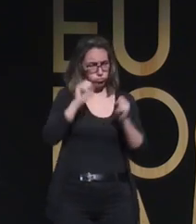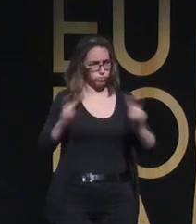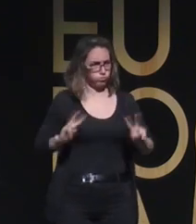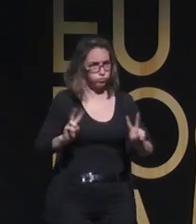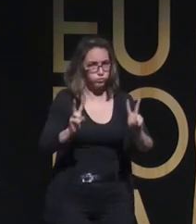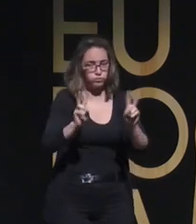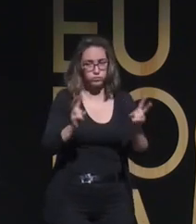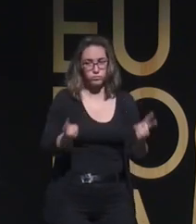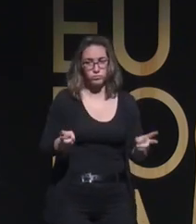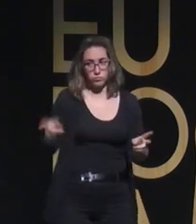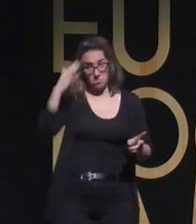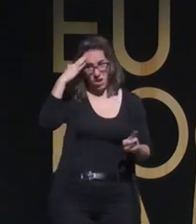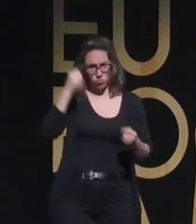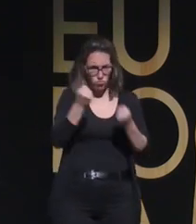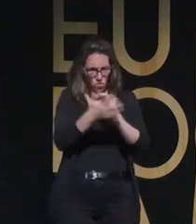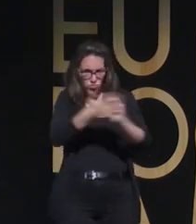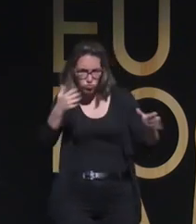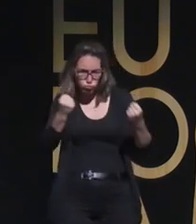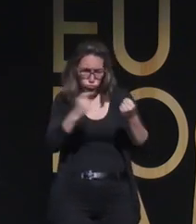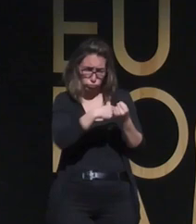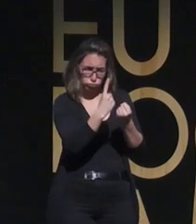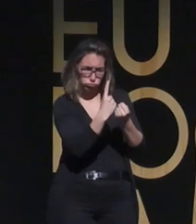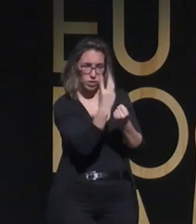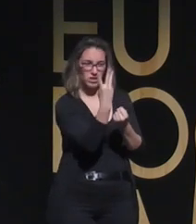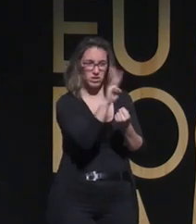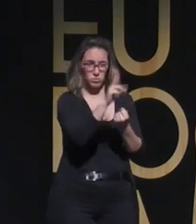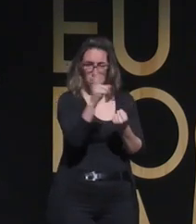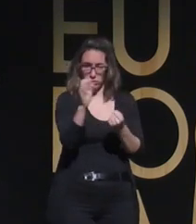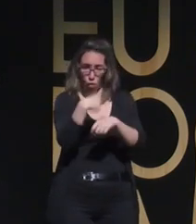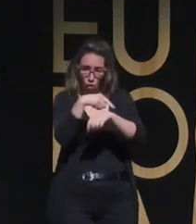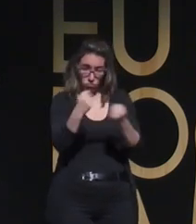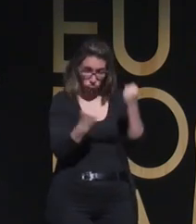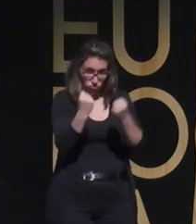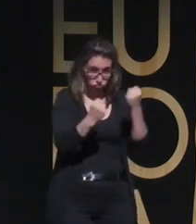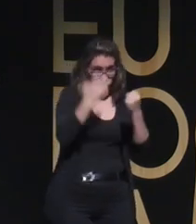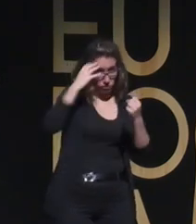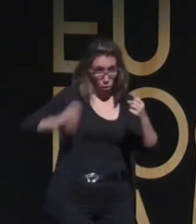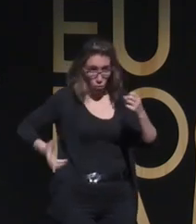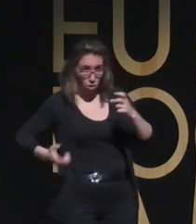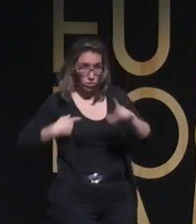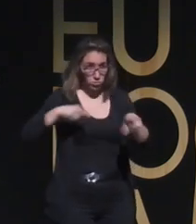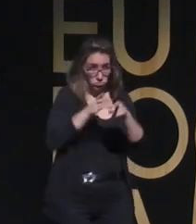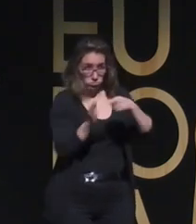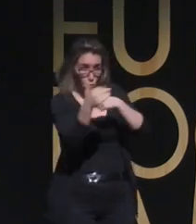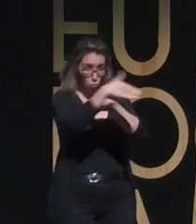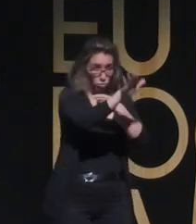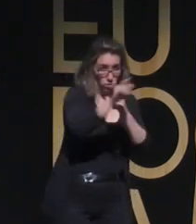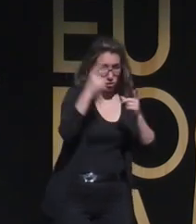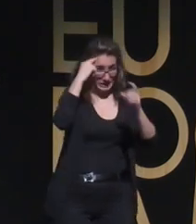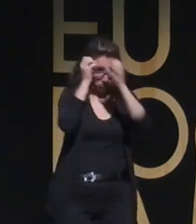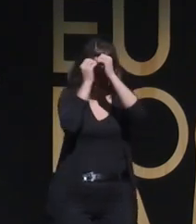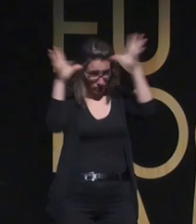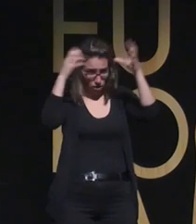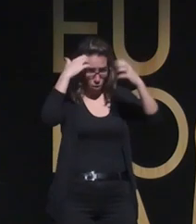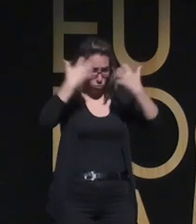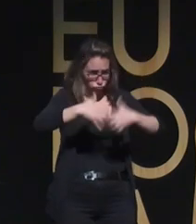tú cómo te imaginas conduciendo a 320 por hora y estar pensando si tiene sed, si hay agua, las ruedas, la curva que viene, el que viene por... Está a 80.000 cosas a 300 por